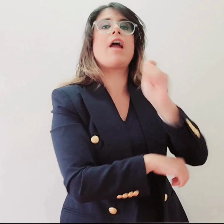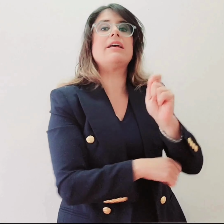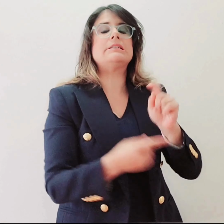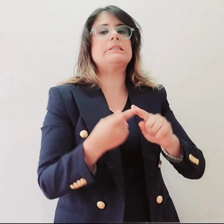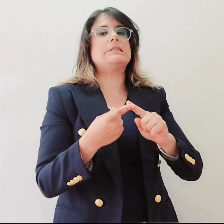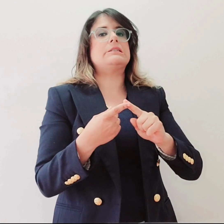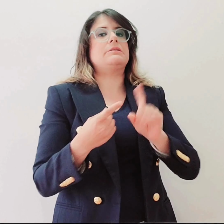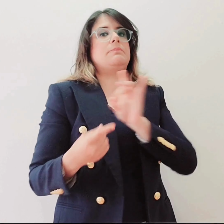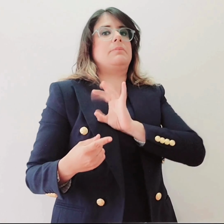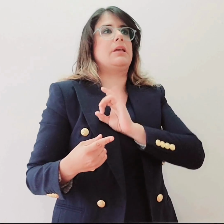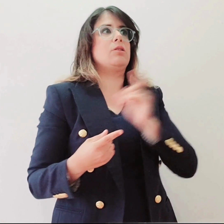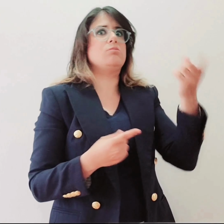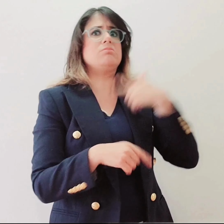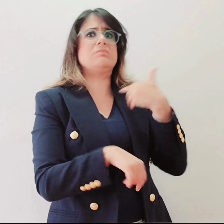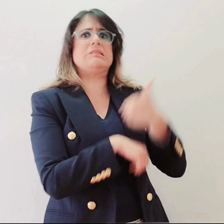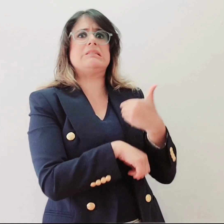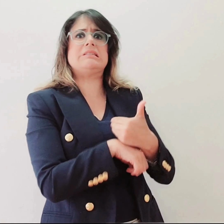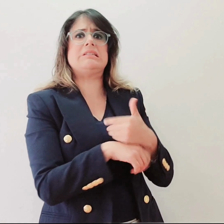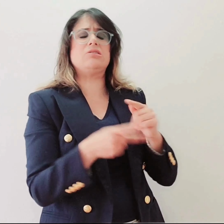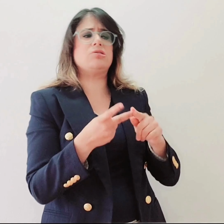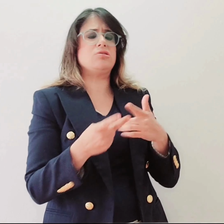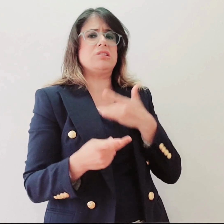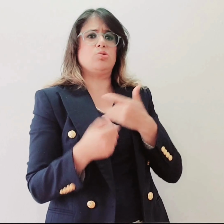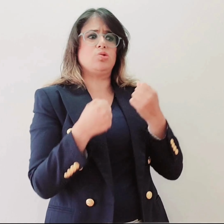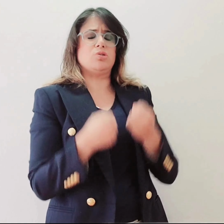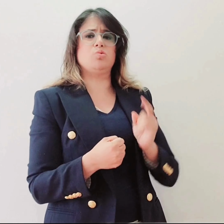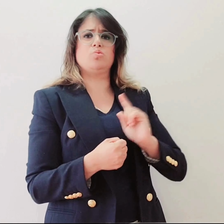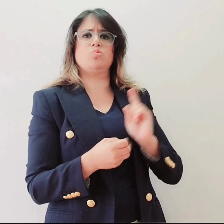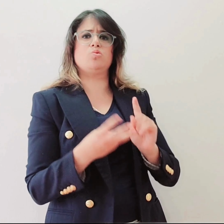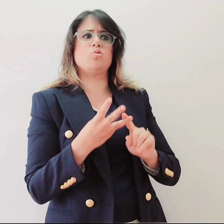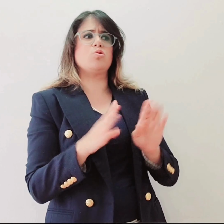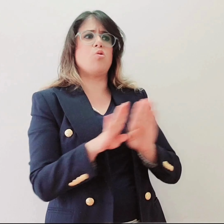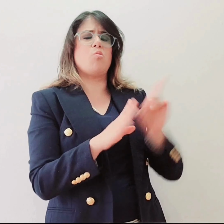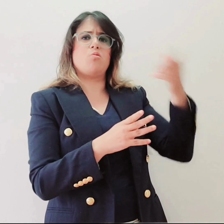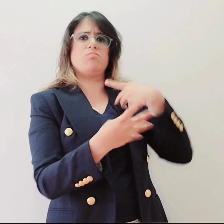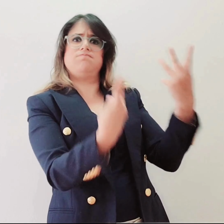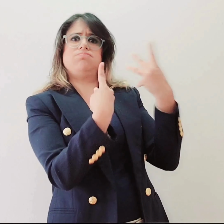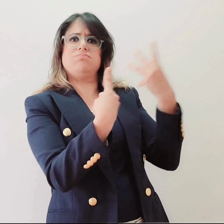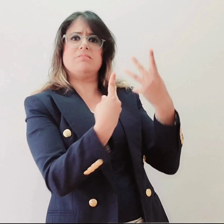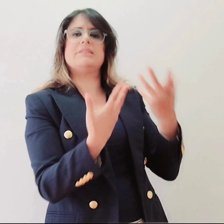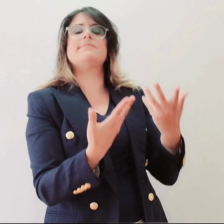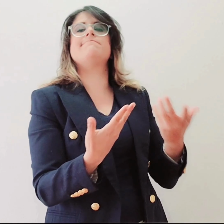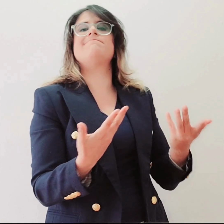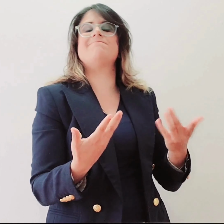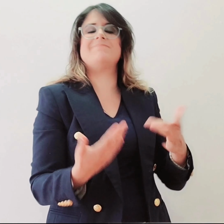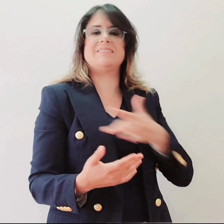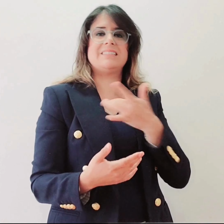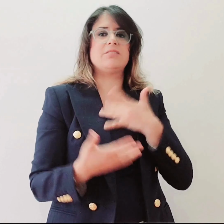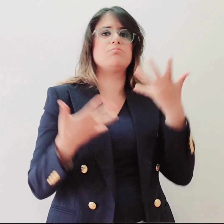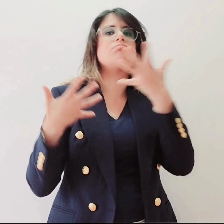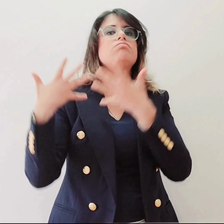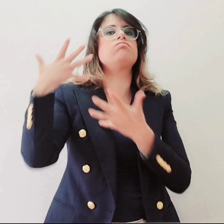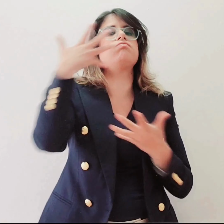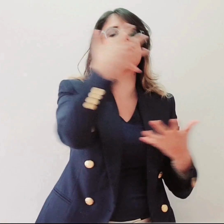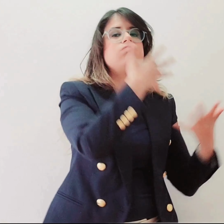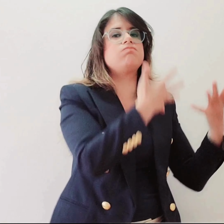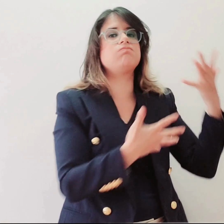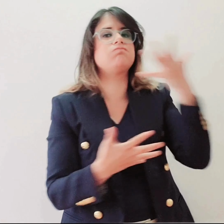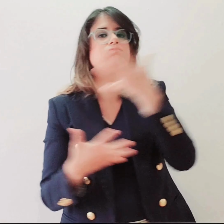de enojo, de frustración con lo que pasa, o incluso mucha inseguridad. Pero ambos van a tener que ser inflacionarios. El castigo te va a servir una vez, pero la